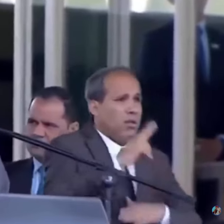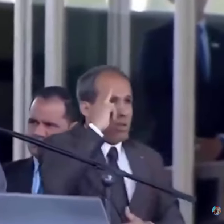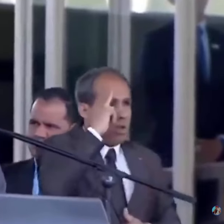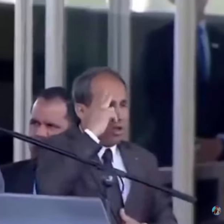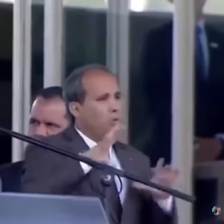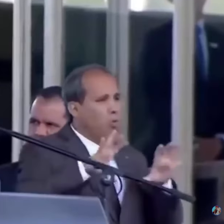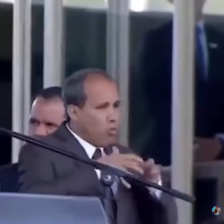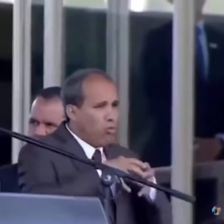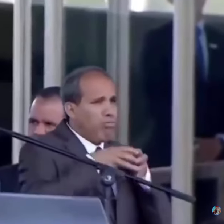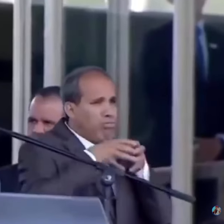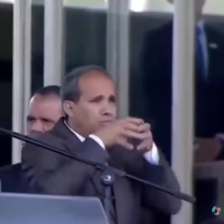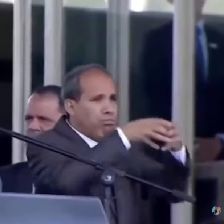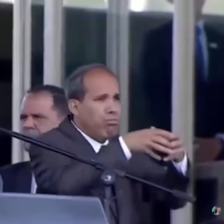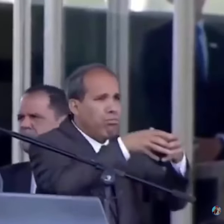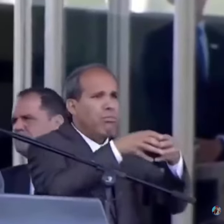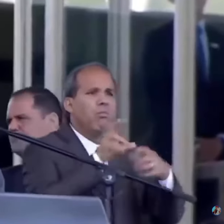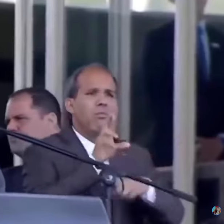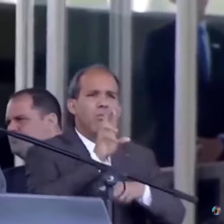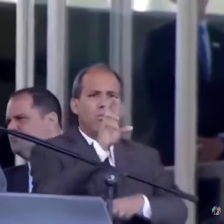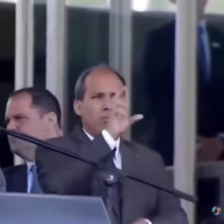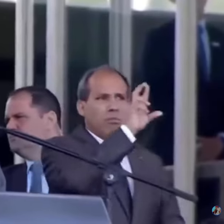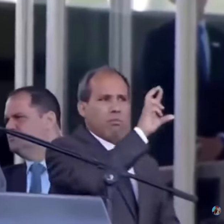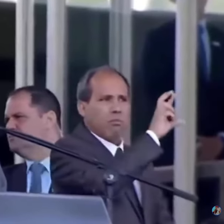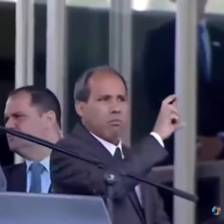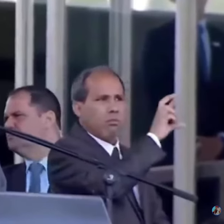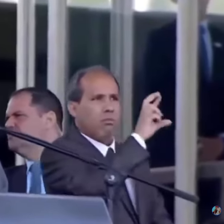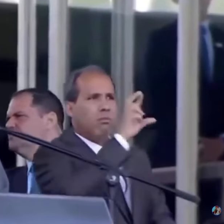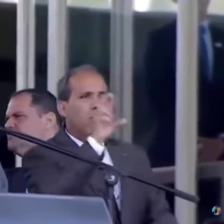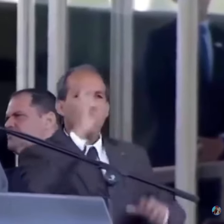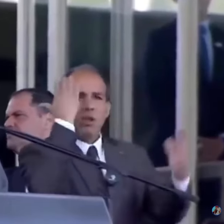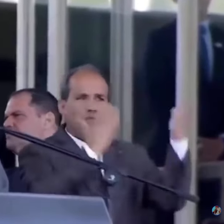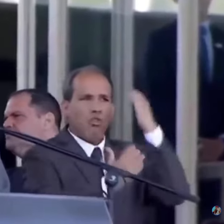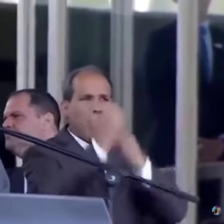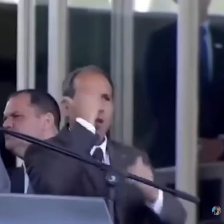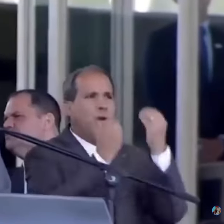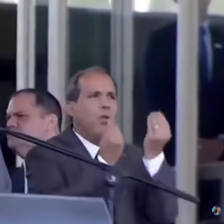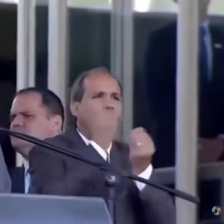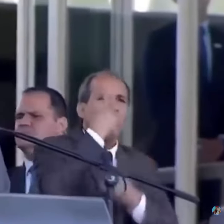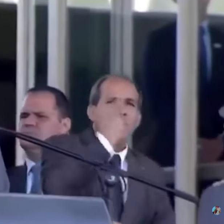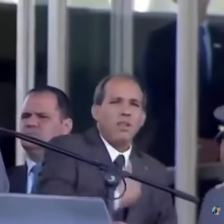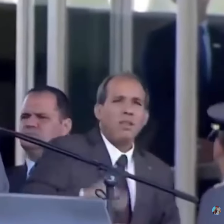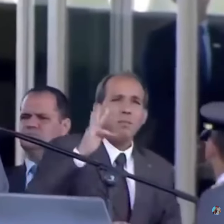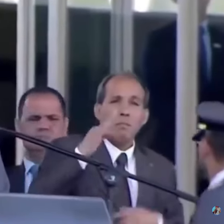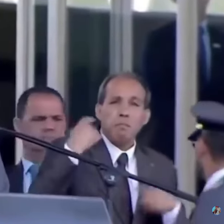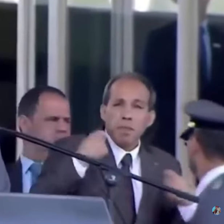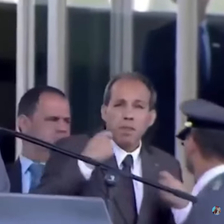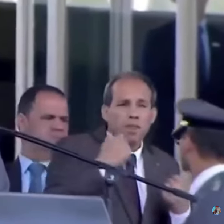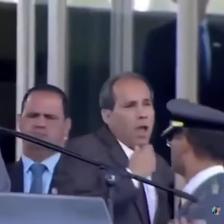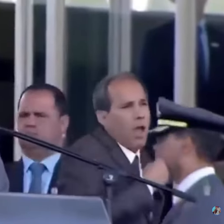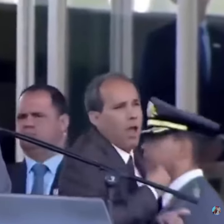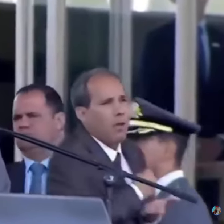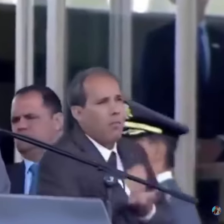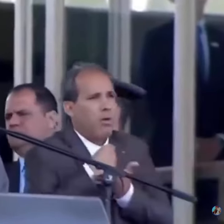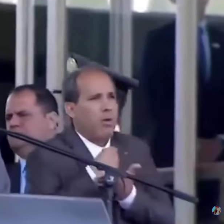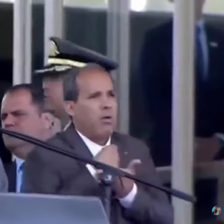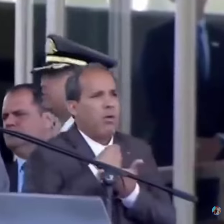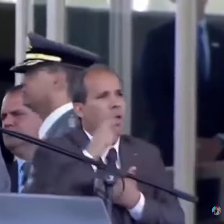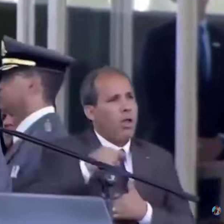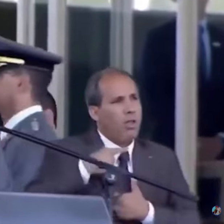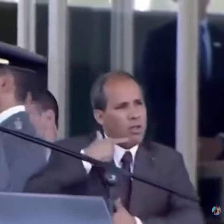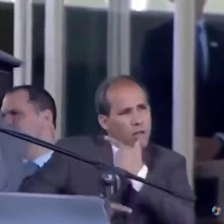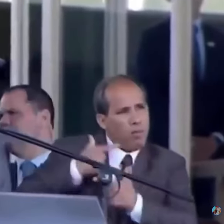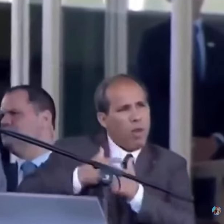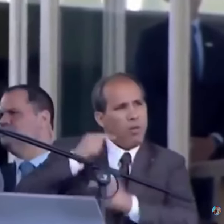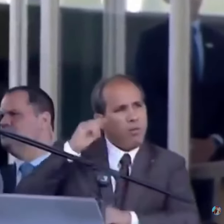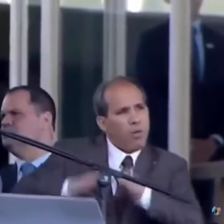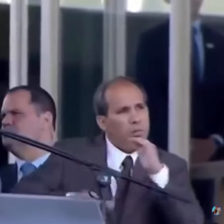estaremos, vigilantes e atentos ao chamado do Estado brasileiro. Fruto desse trabalho competente Estado, e obstinado,